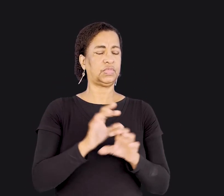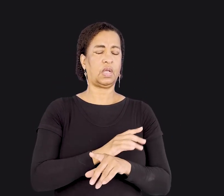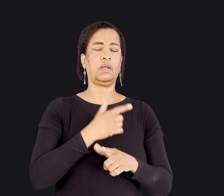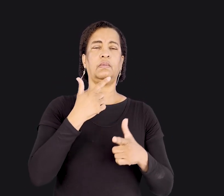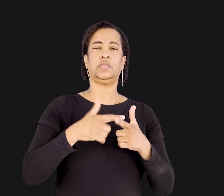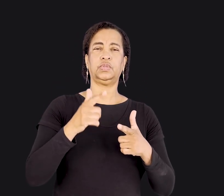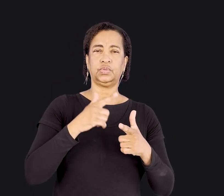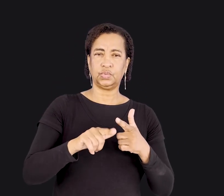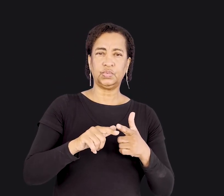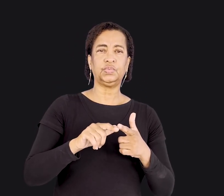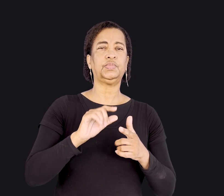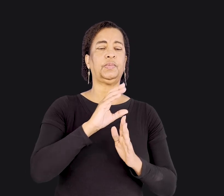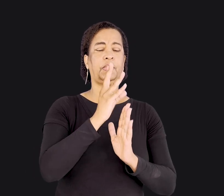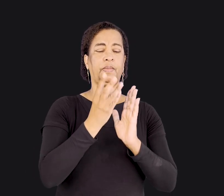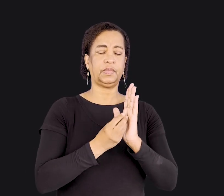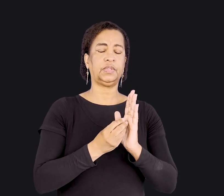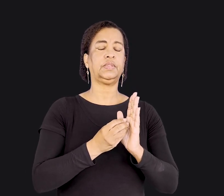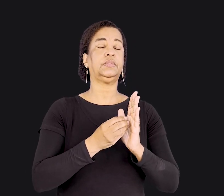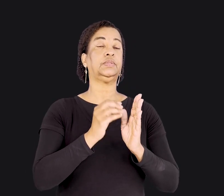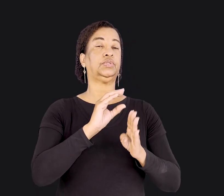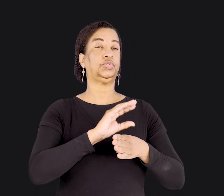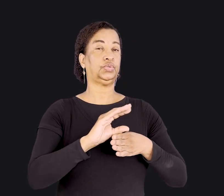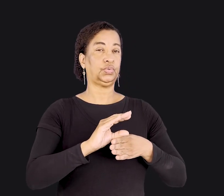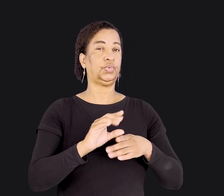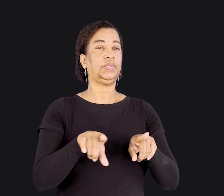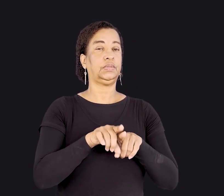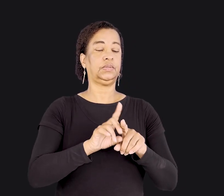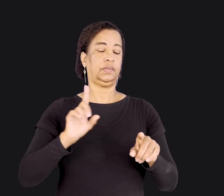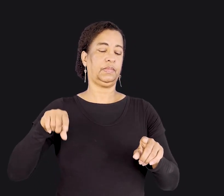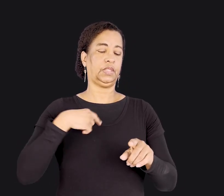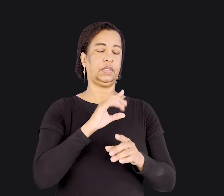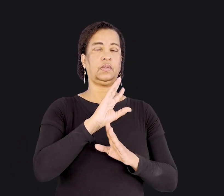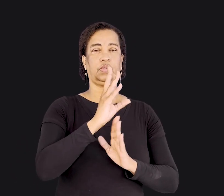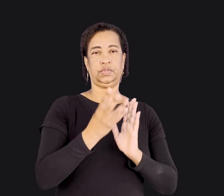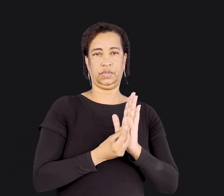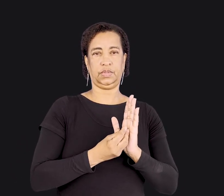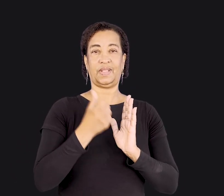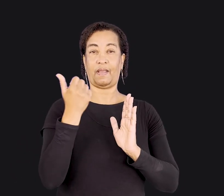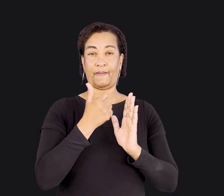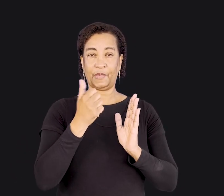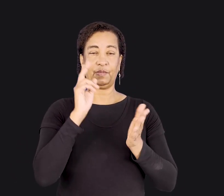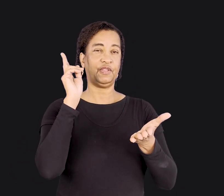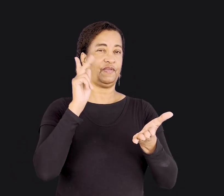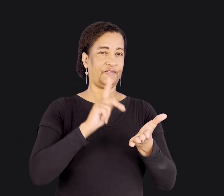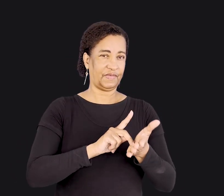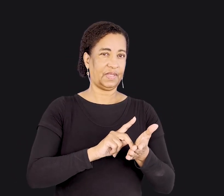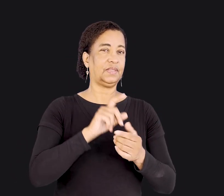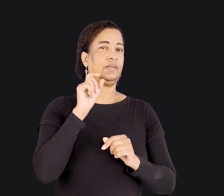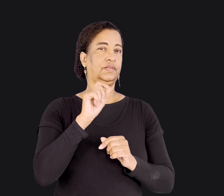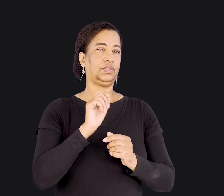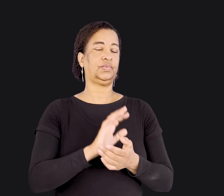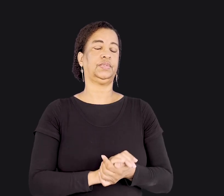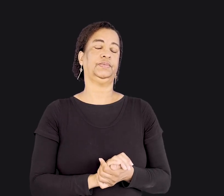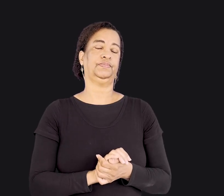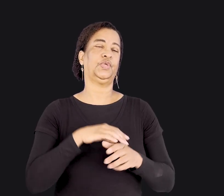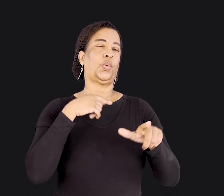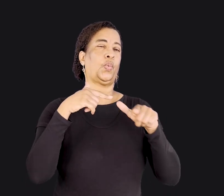igreja de Corinto e também das nossas igrejas. A primeira dessas verdades espirituais refere-se à atuação do